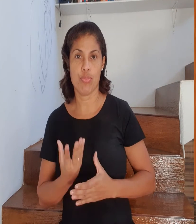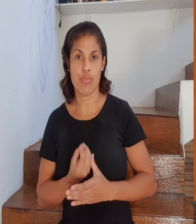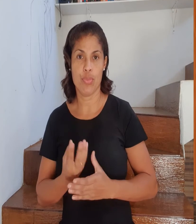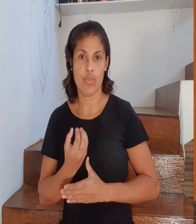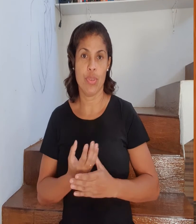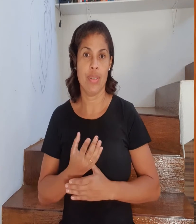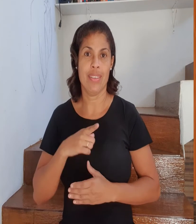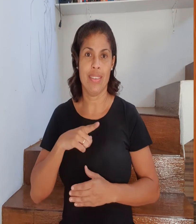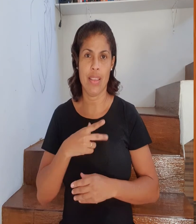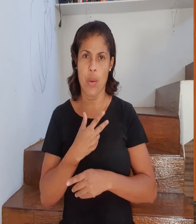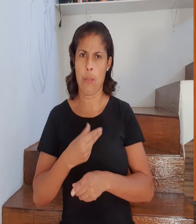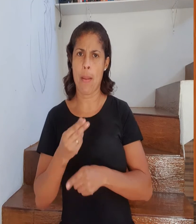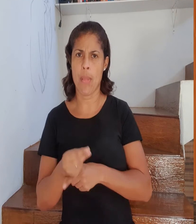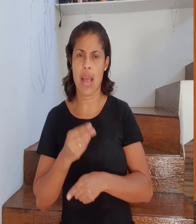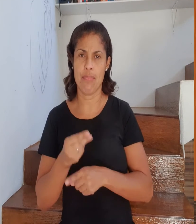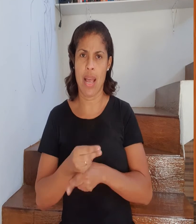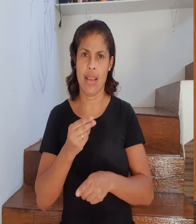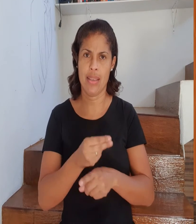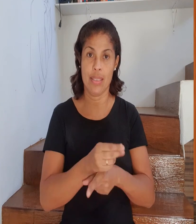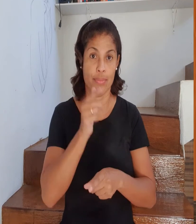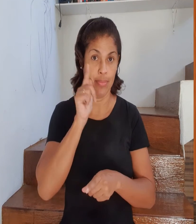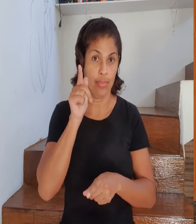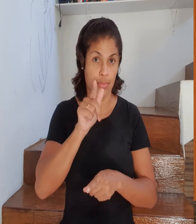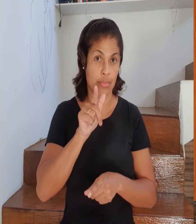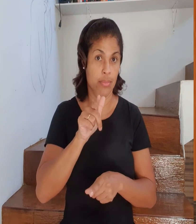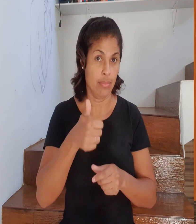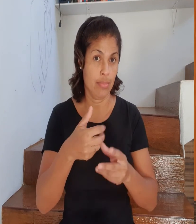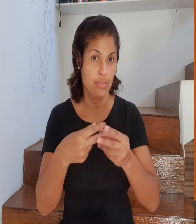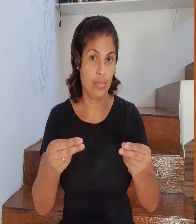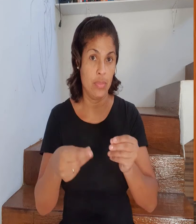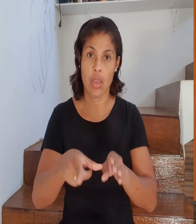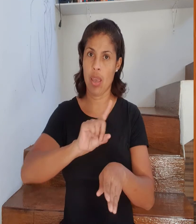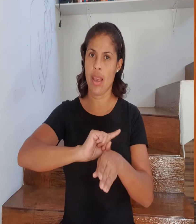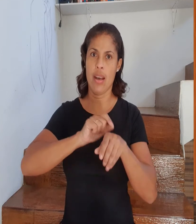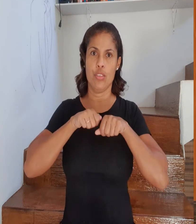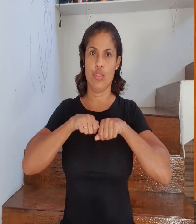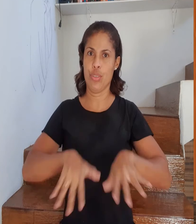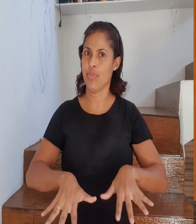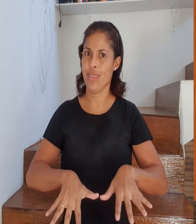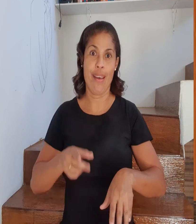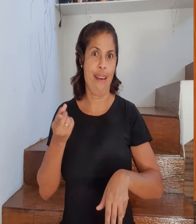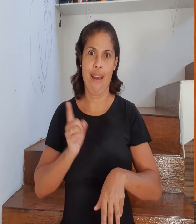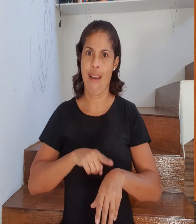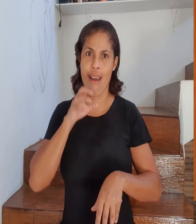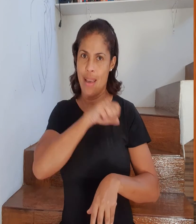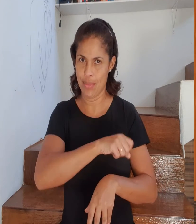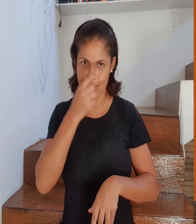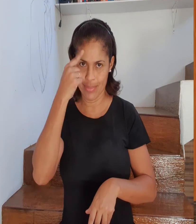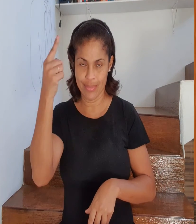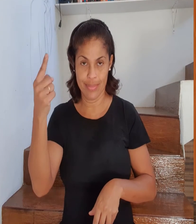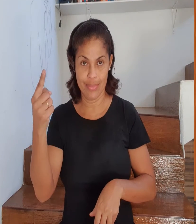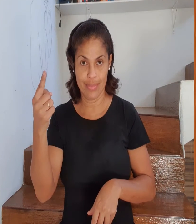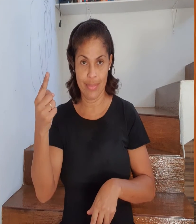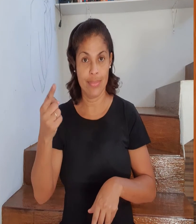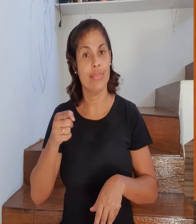rapidamente, com as células natural killer podendo destruir a célula infectada mesmo antes que a replicação viral